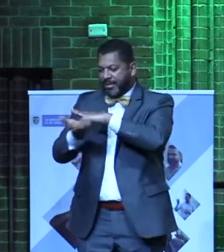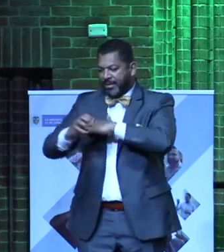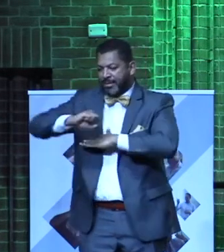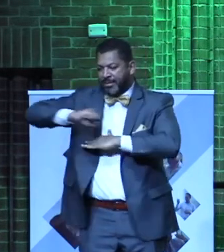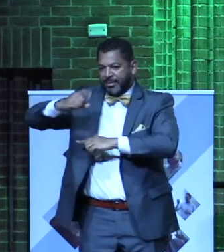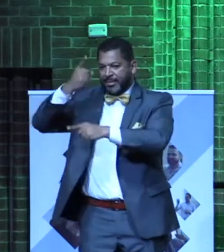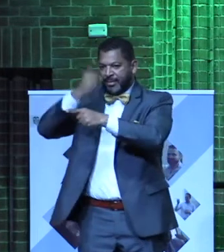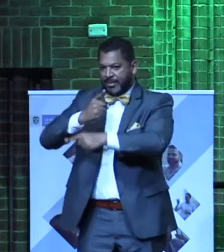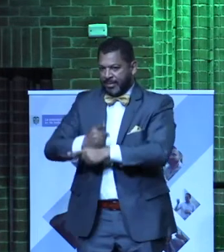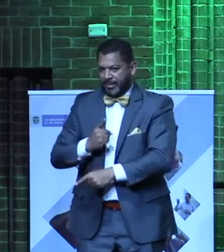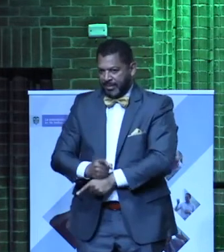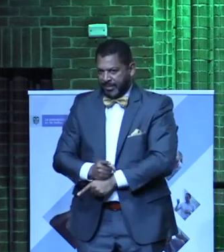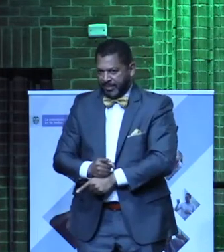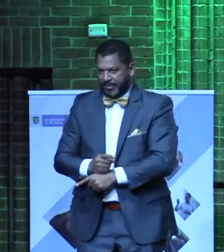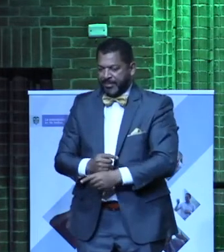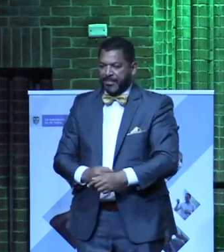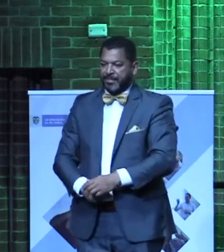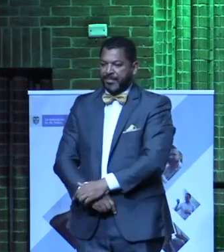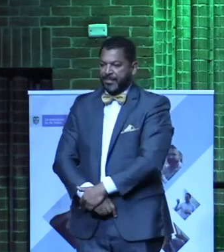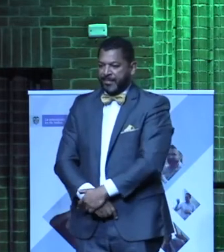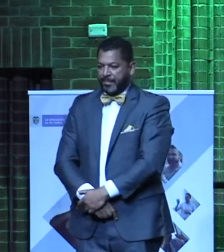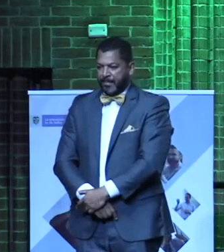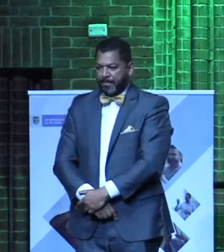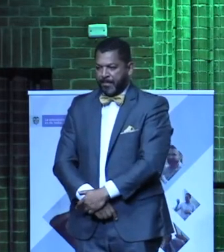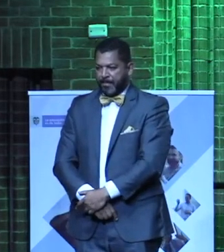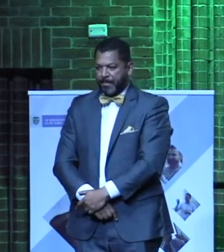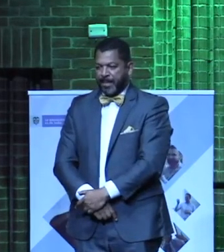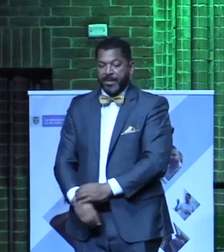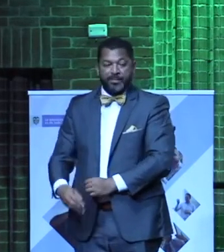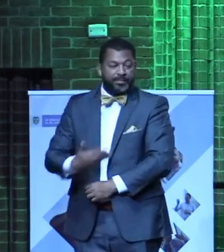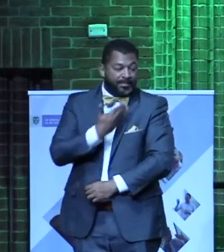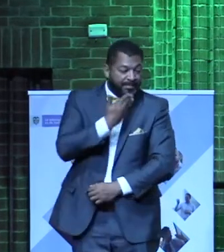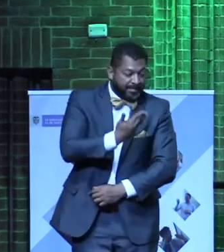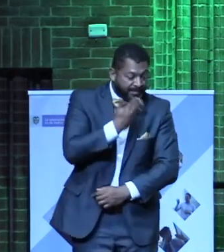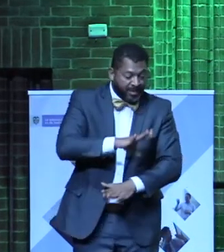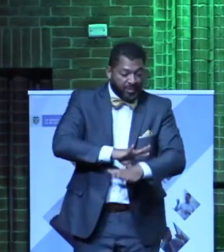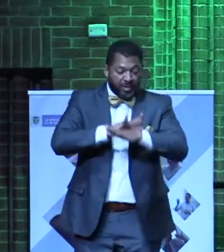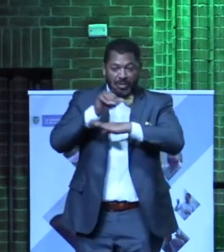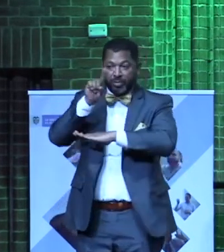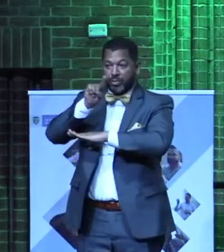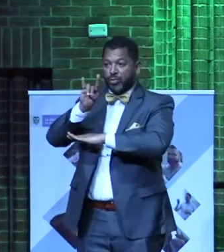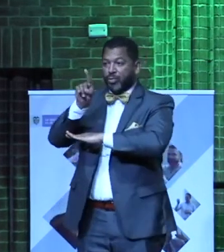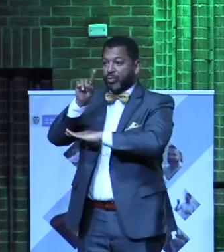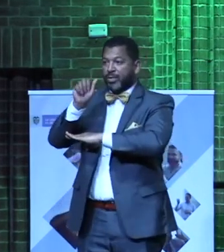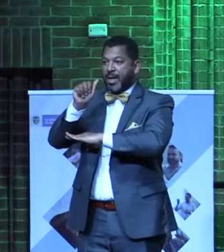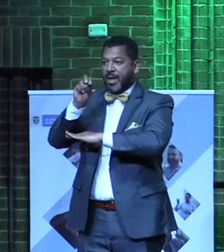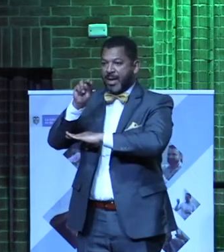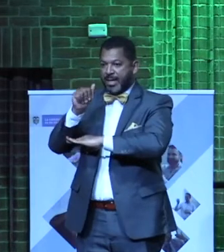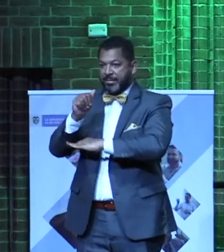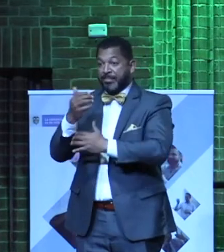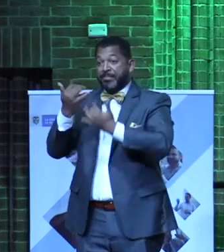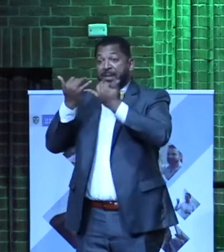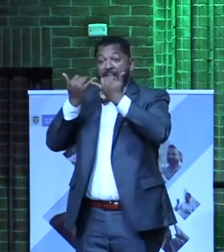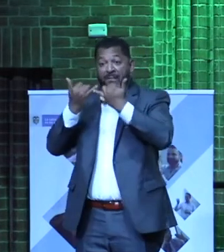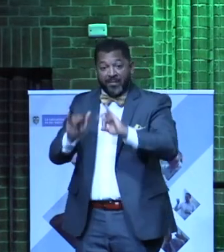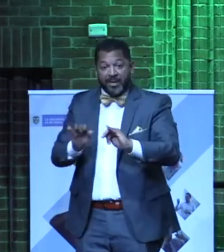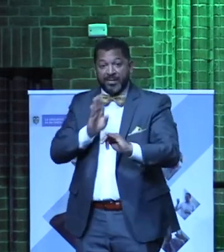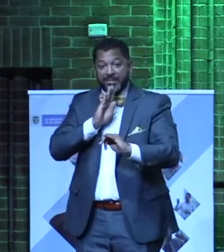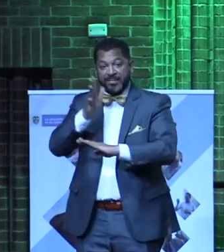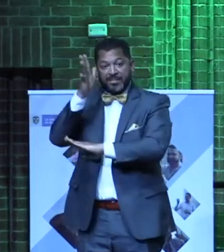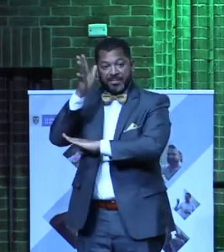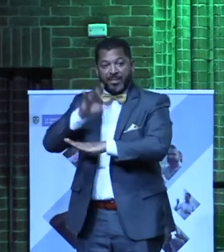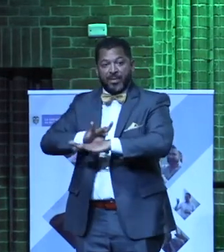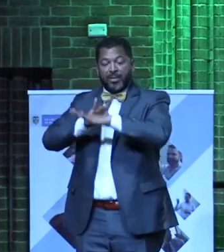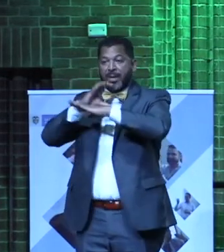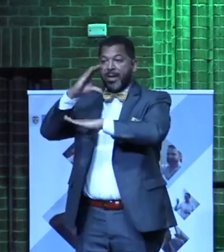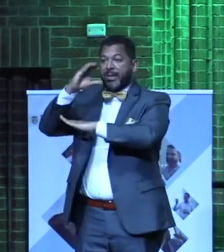en la atención integral en salud. Muchísimas gracias, doctora Susana. Finalizamos entonces con el